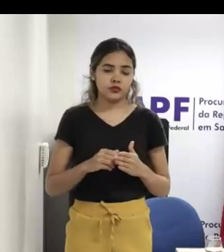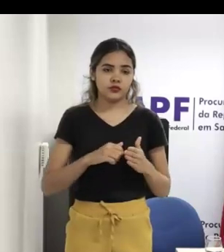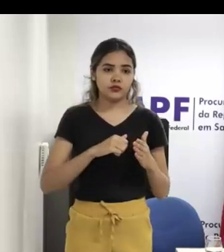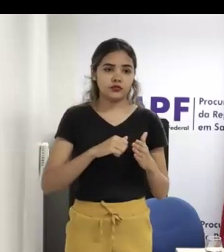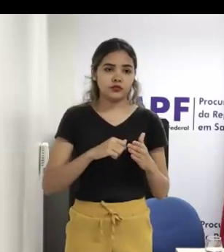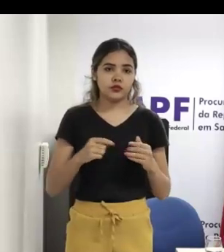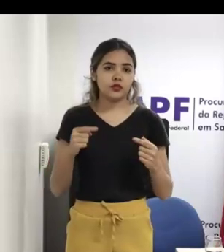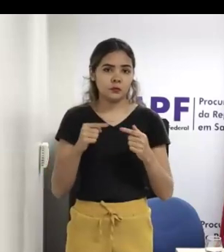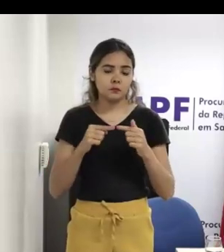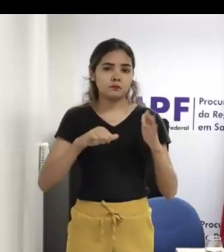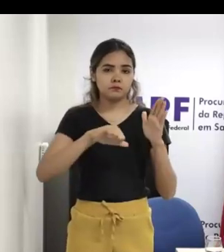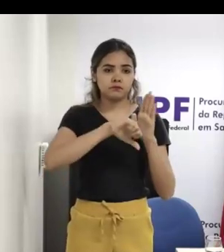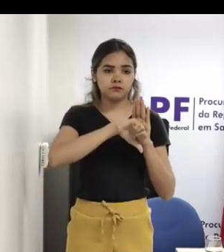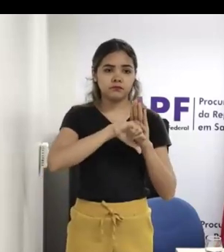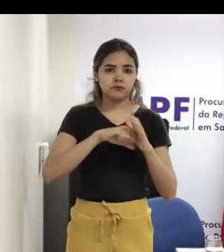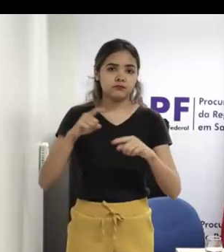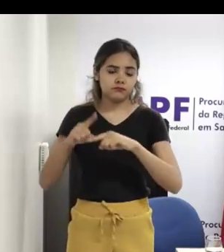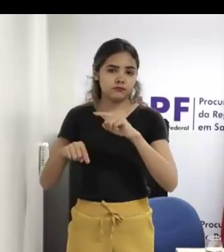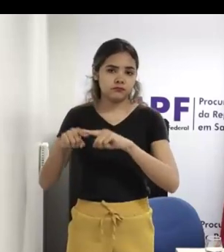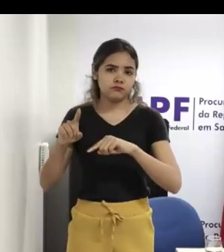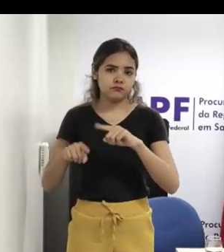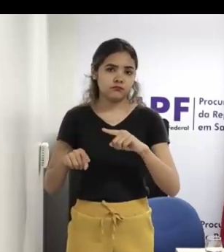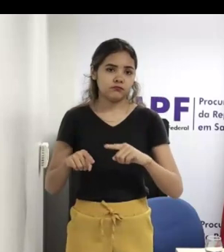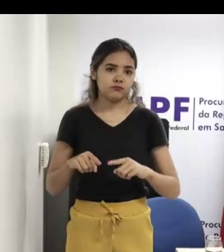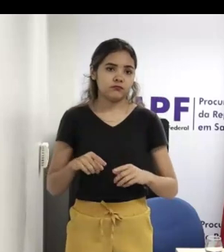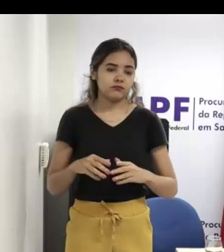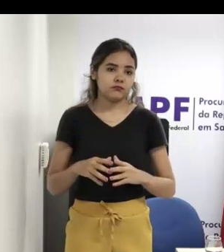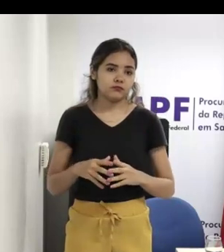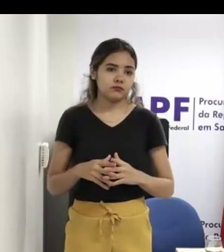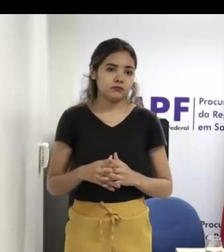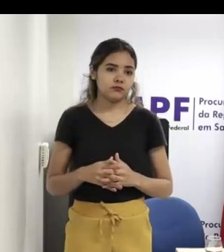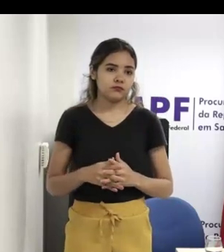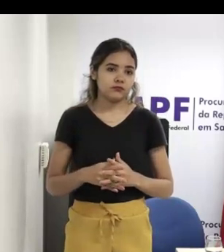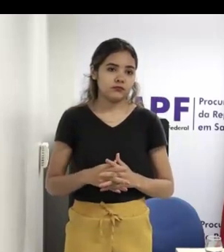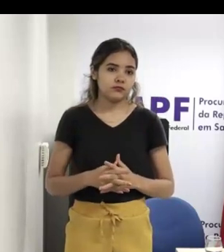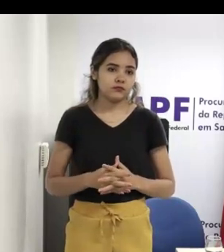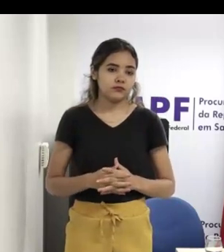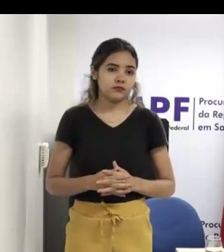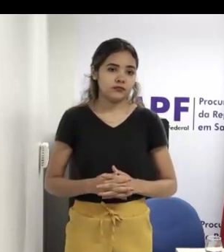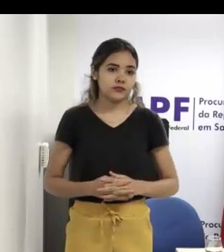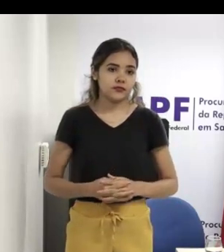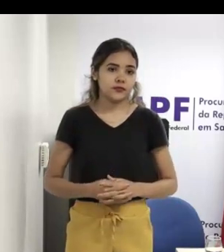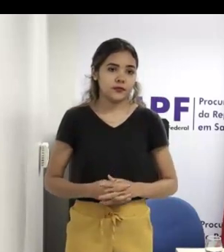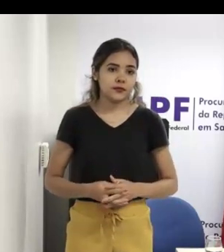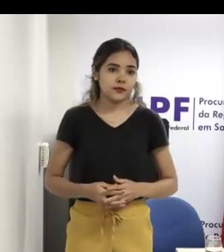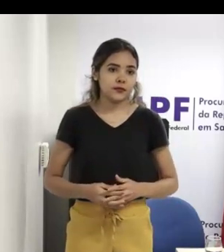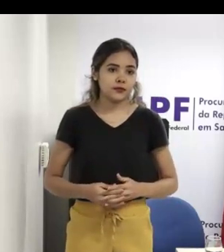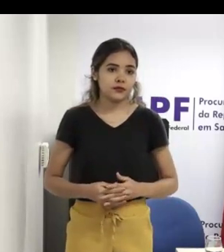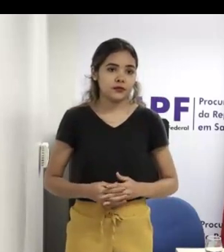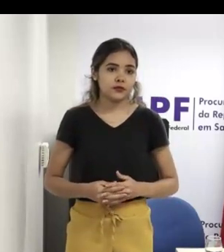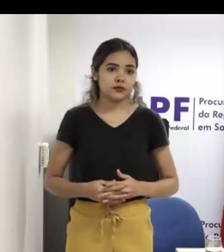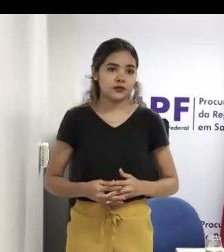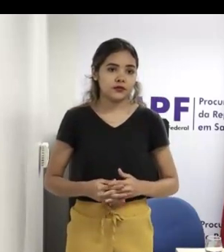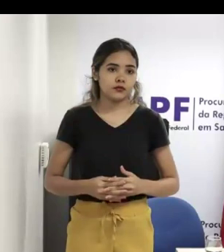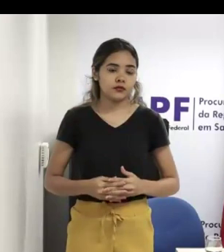Eh de às vezes de um processo de masturbação virtual se isso se encaixaria nesse sentido né de enviar paraas